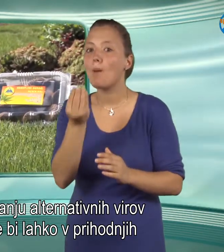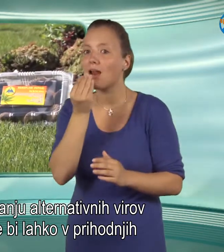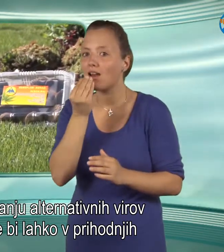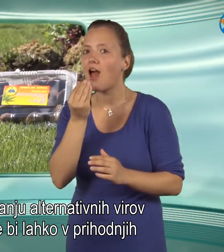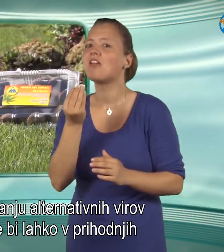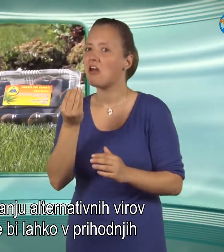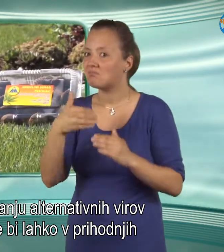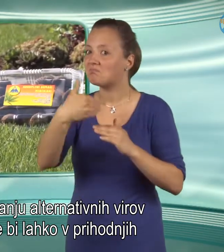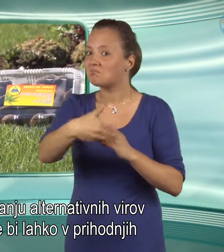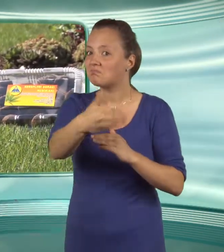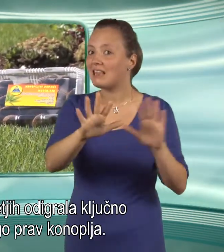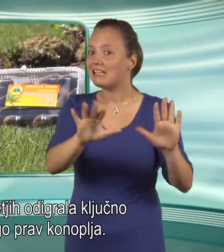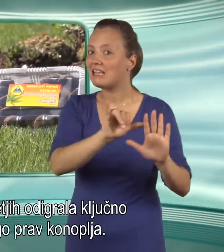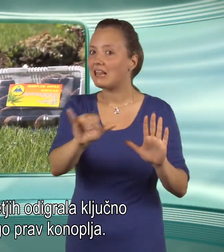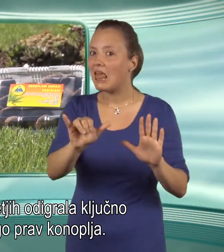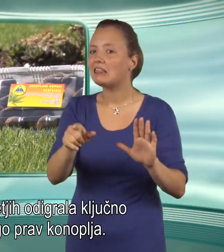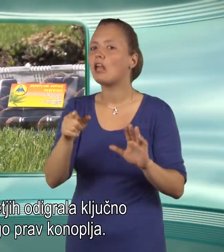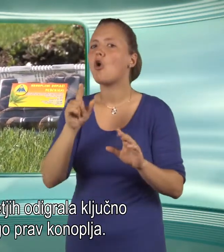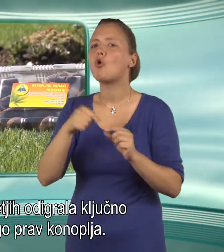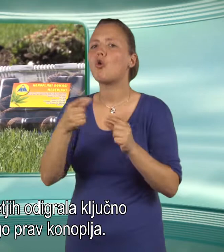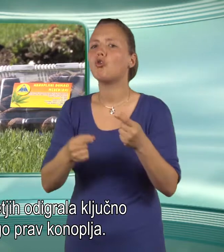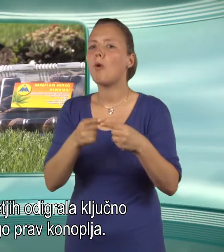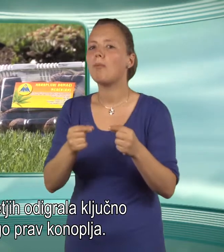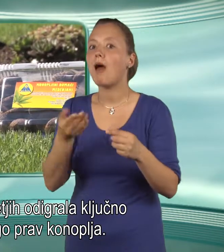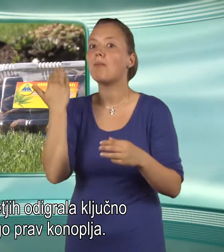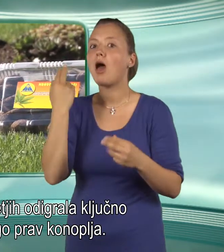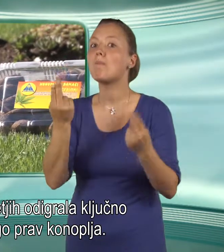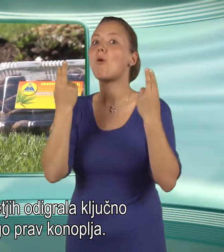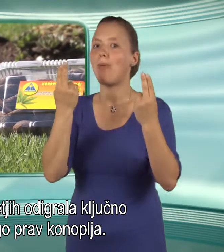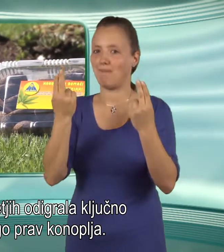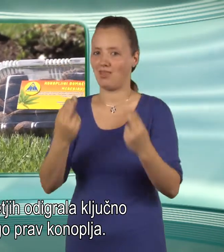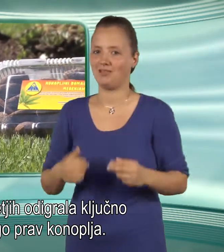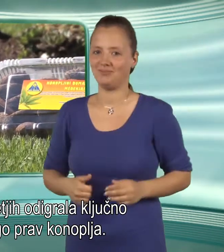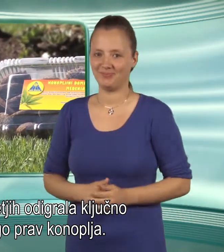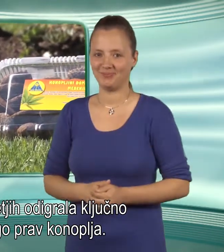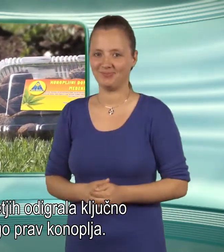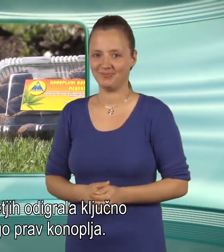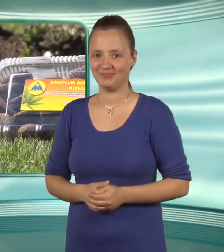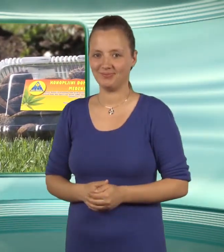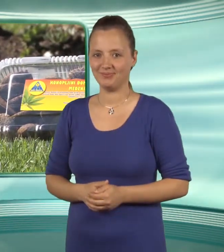lahko v prihodnjih desetletjih odigrala ključno vlogo prav konoplja.